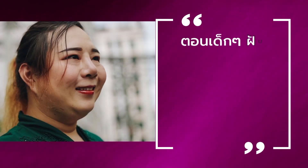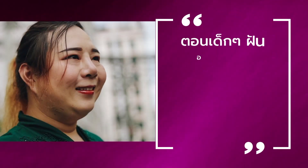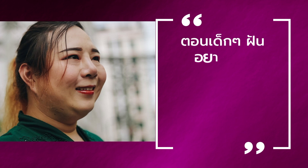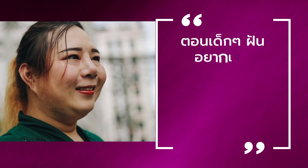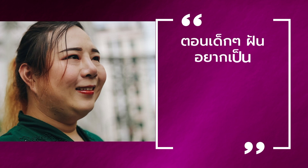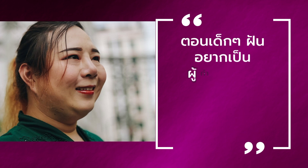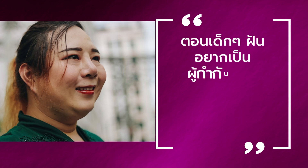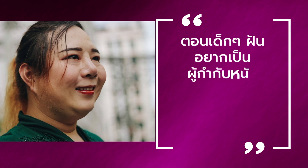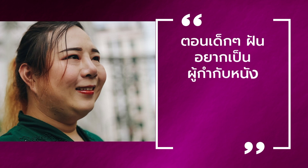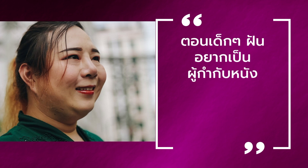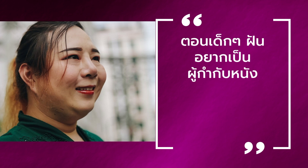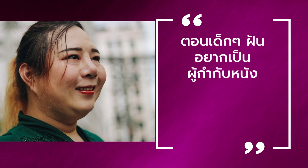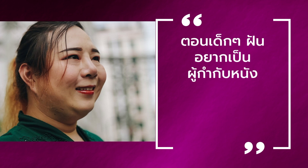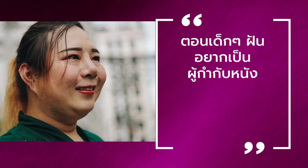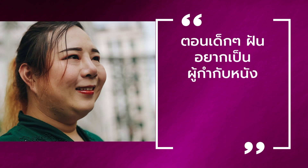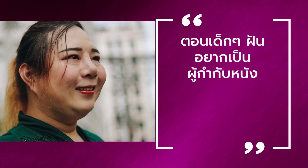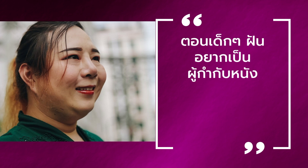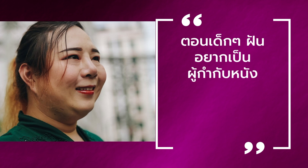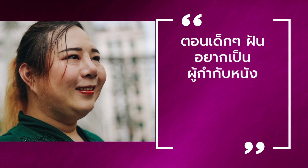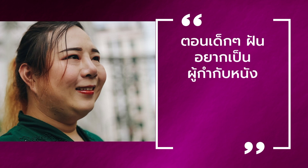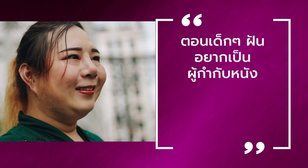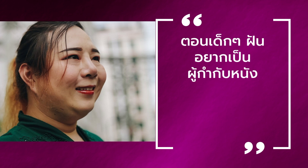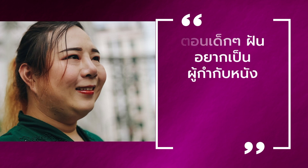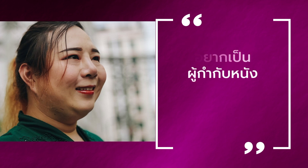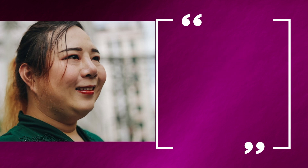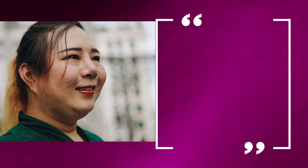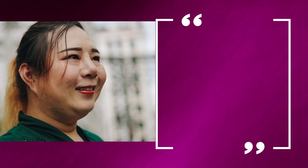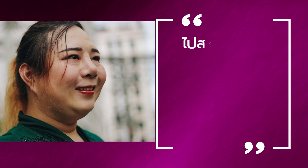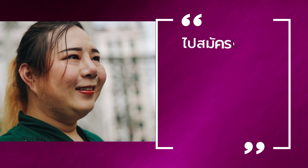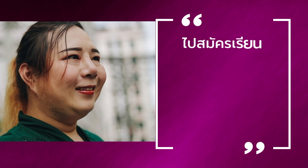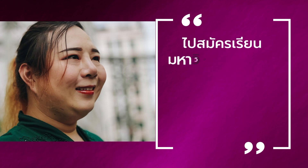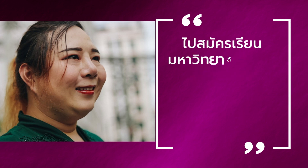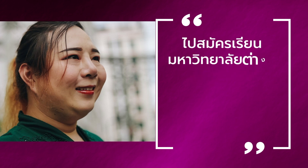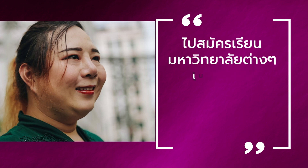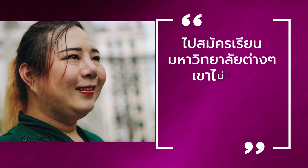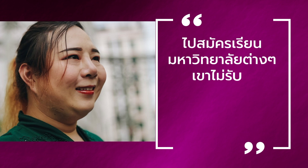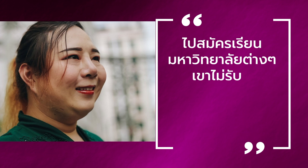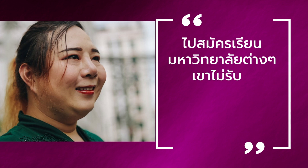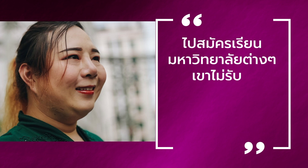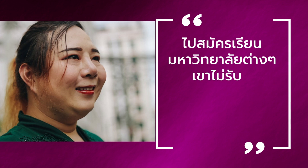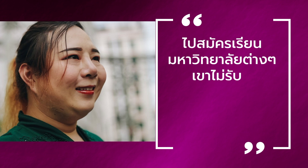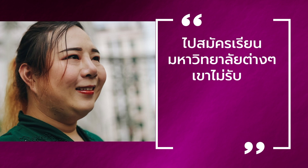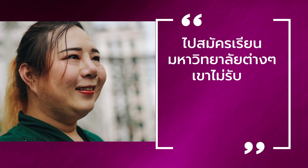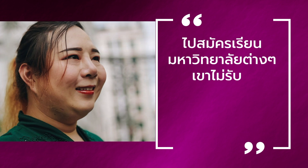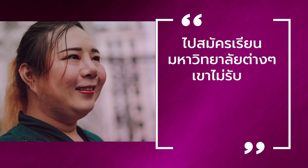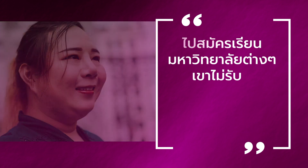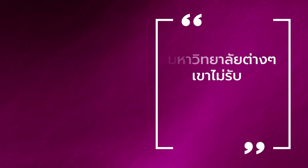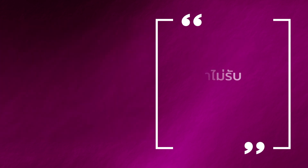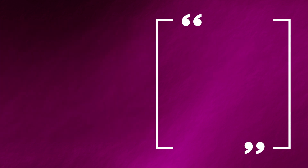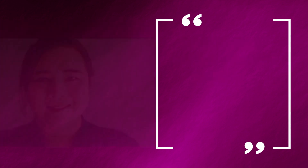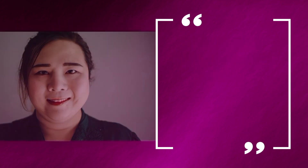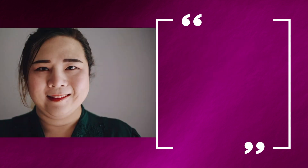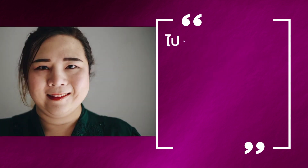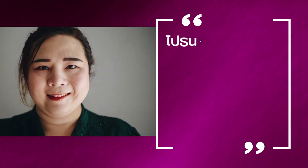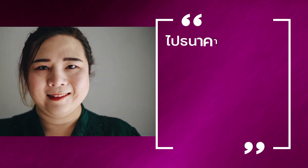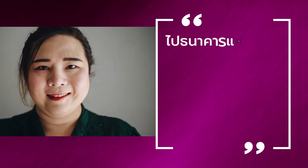นับด่าวเคยพูดว่า ตอนเด็กๆ ฝันอยากเป็นผู้กำกับหนังแต่พอไปสมัครมหาวิทยาลัยต่ๆ เขาไม่ร